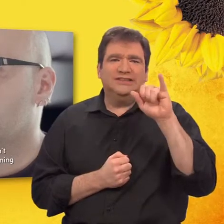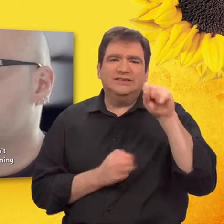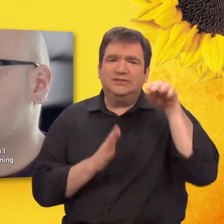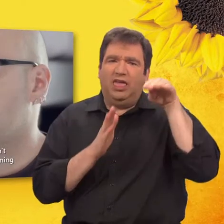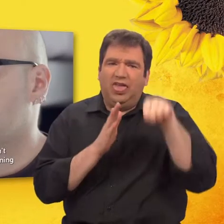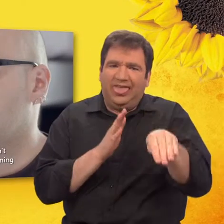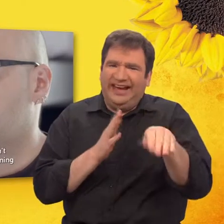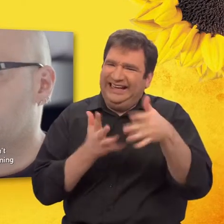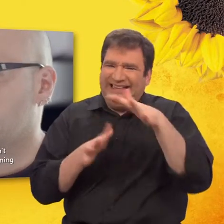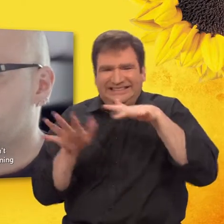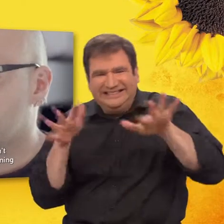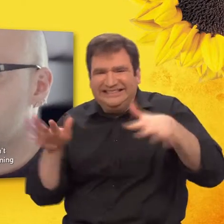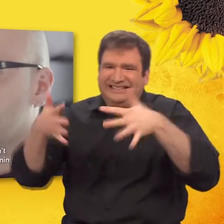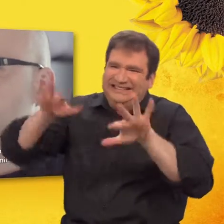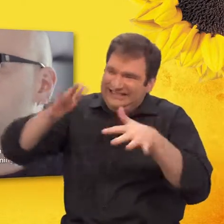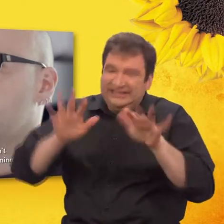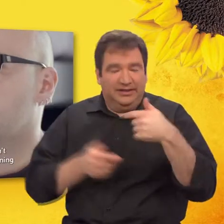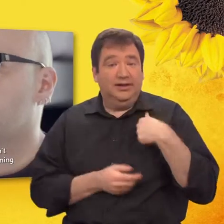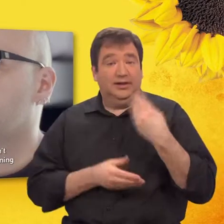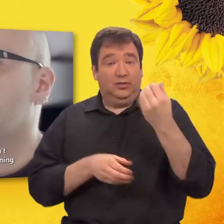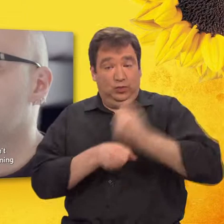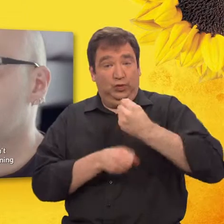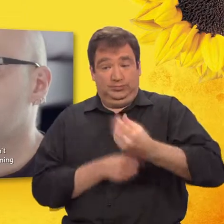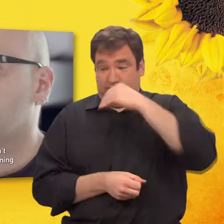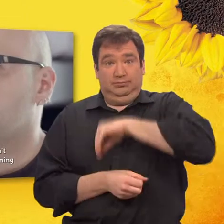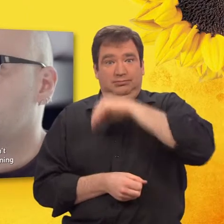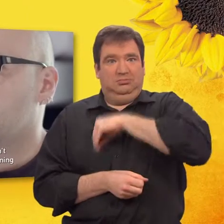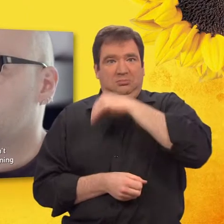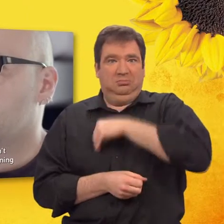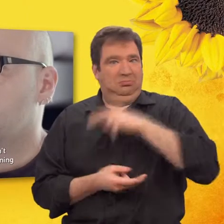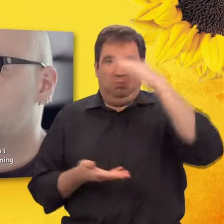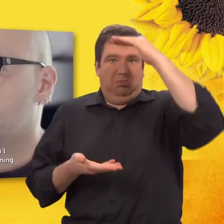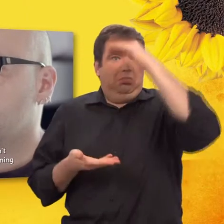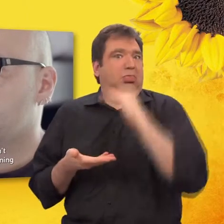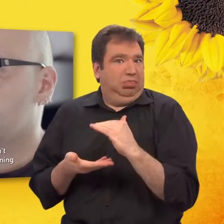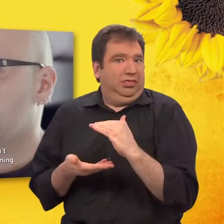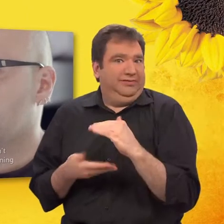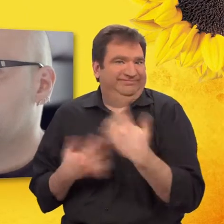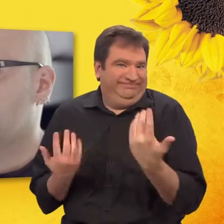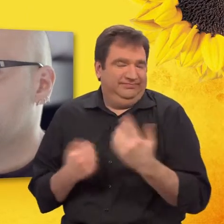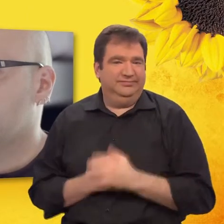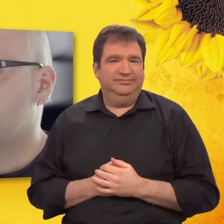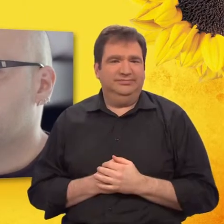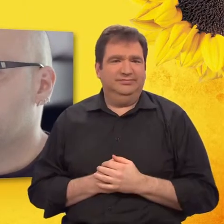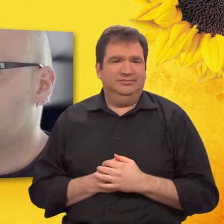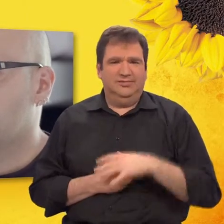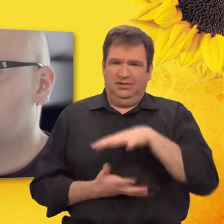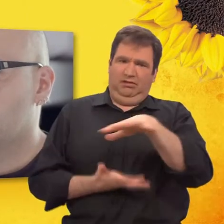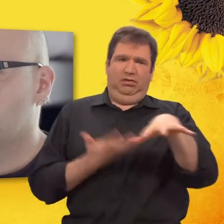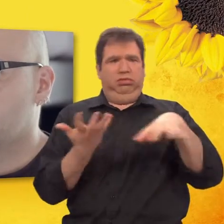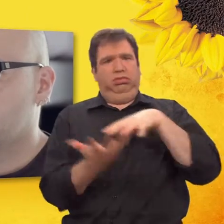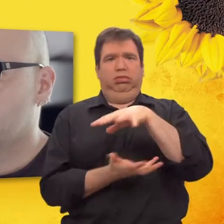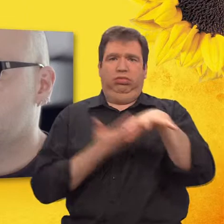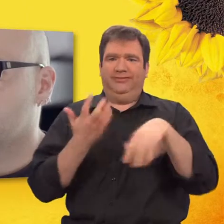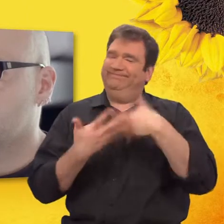y bueno, pues entonces claro, a raíz de la crisis la cosa ya no iba tan bien como iba al principio, ¿no? Entonces me bajaron el sueldo